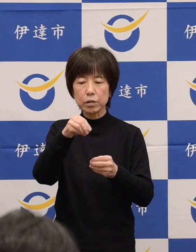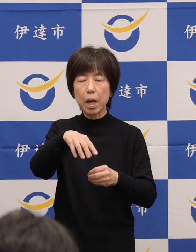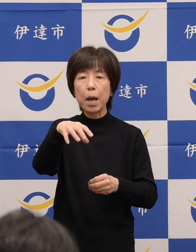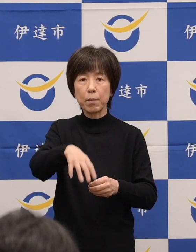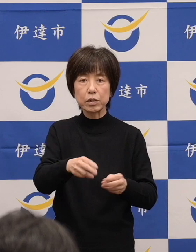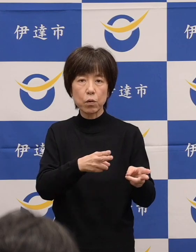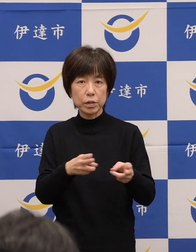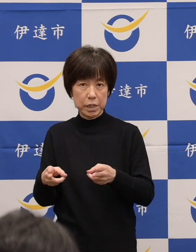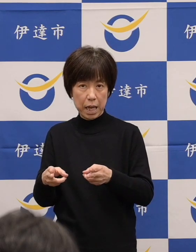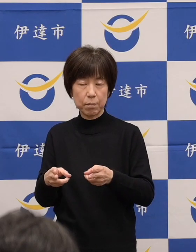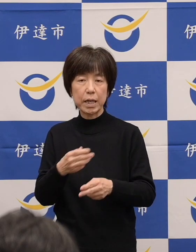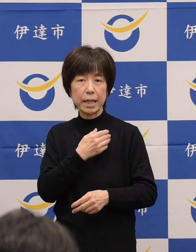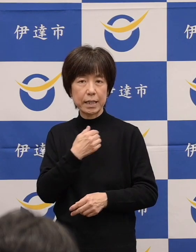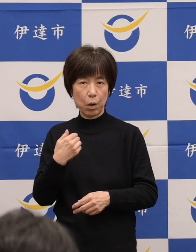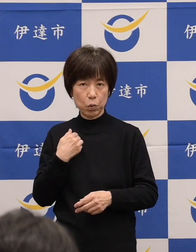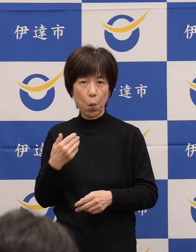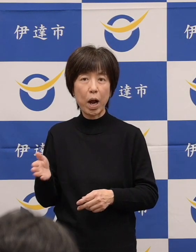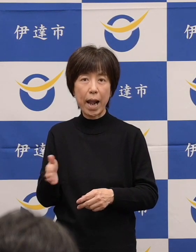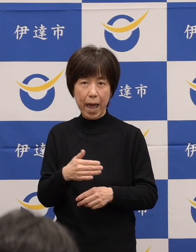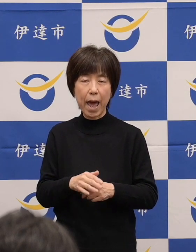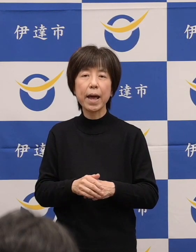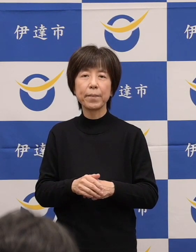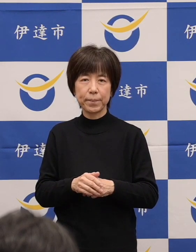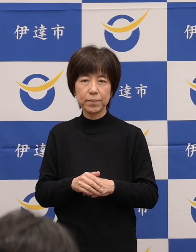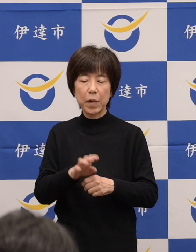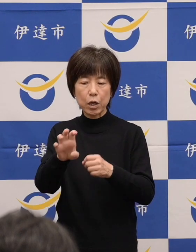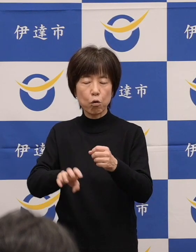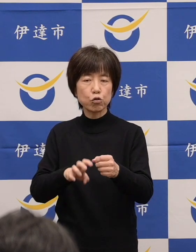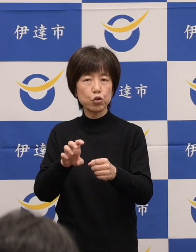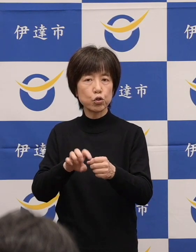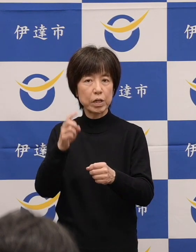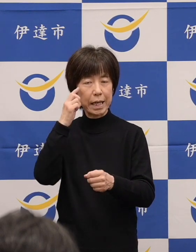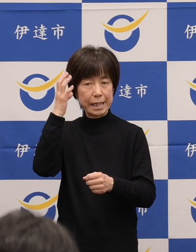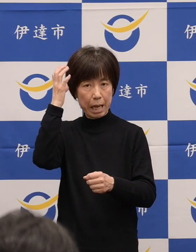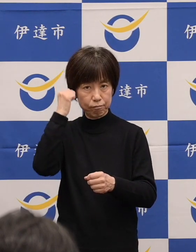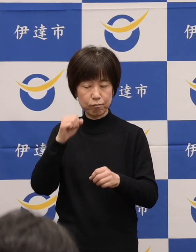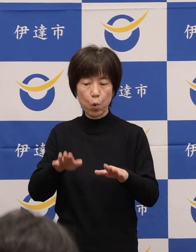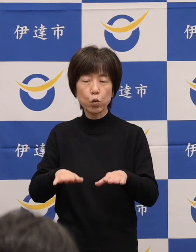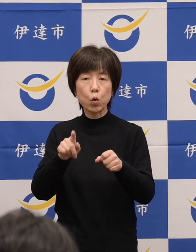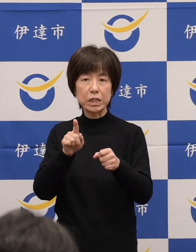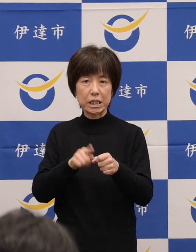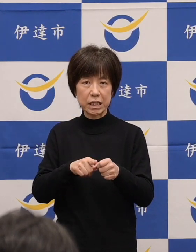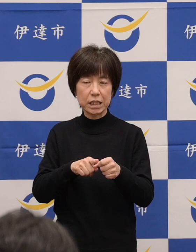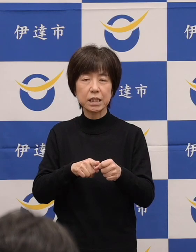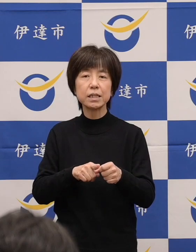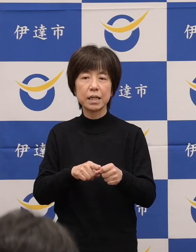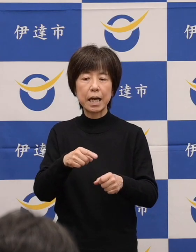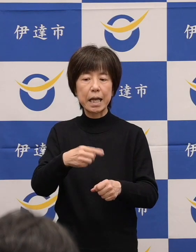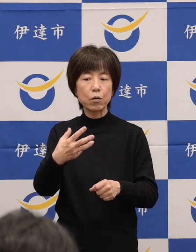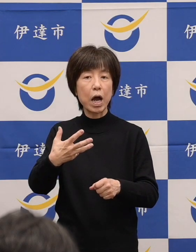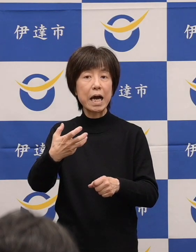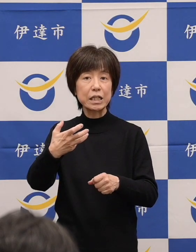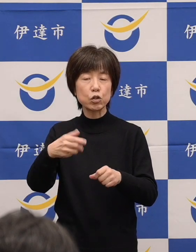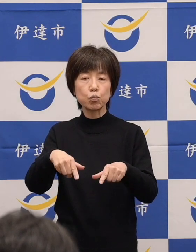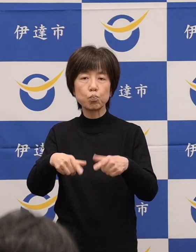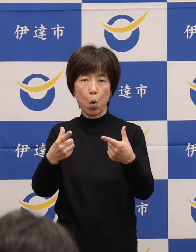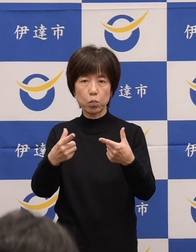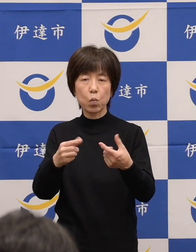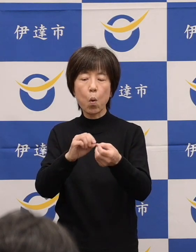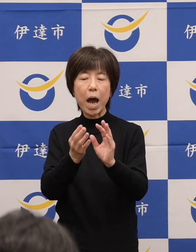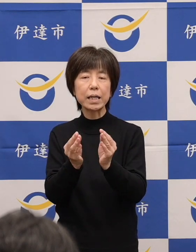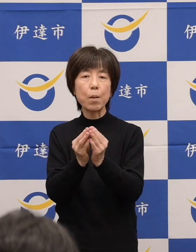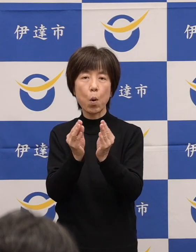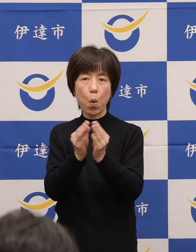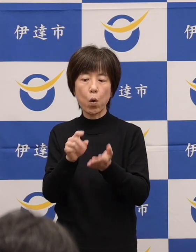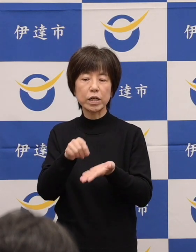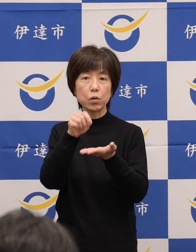姉妹都市提携40周年という節目の年である今年180本の花桃